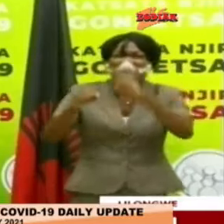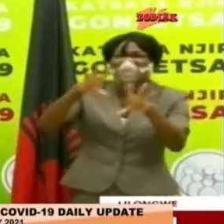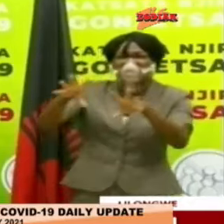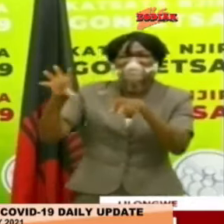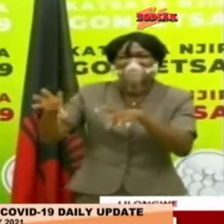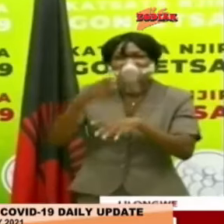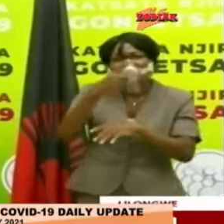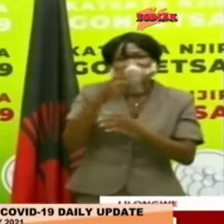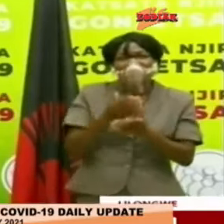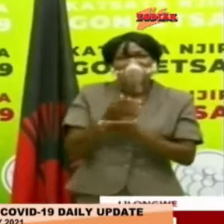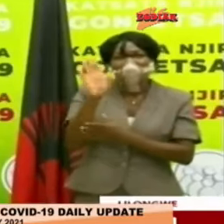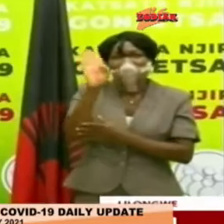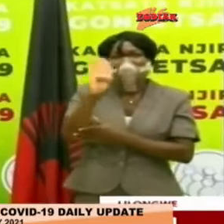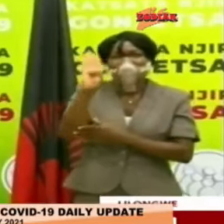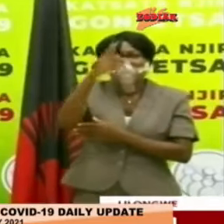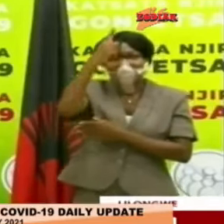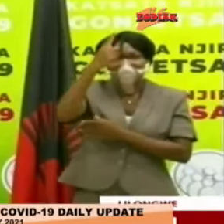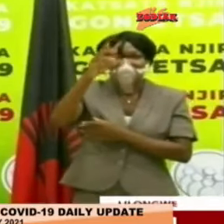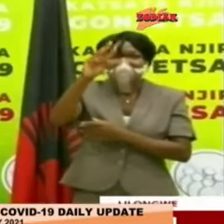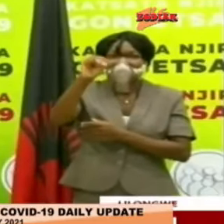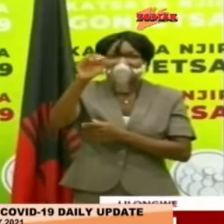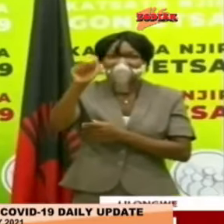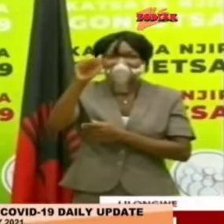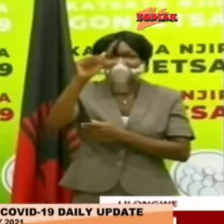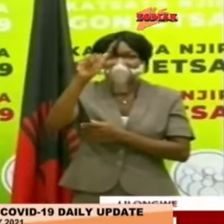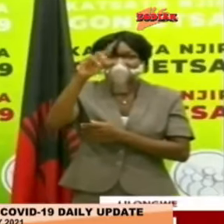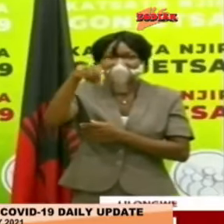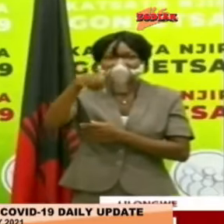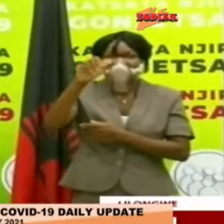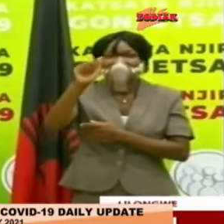tiyambeso kukoza kuti ibwelere mmalo mwake